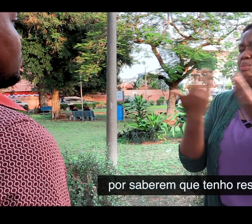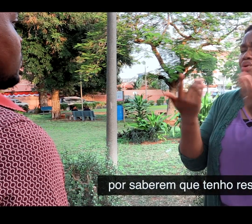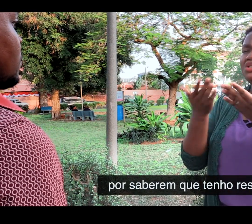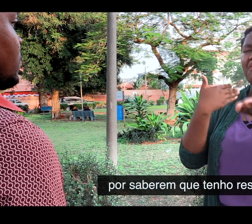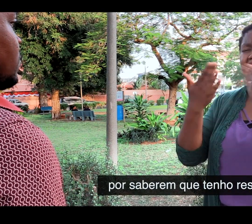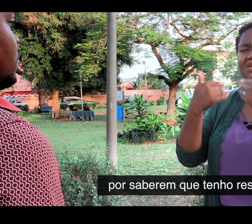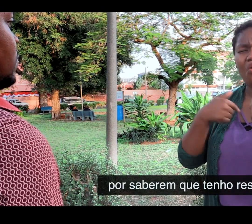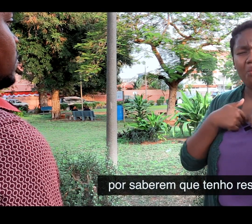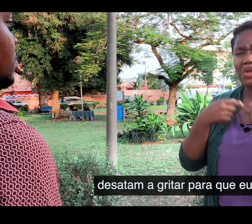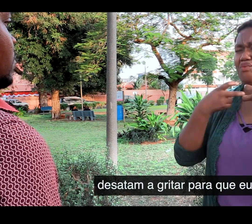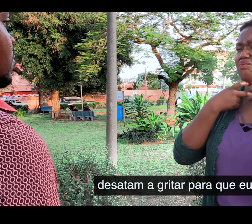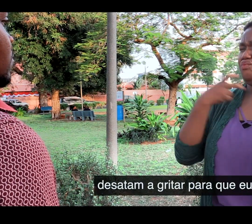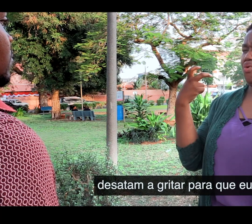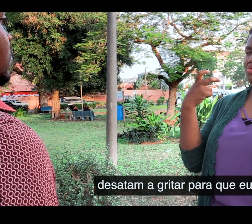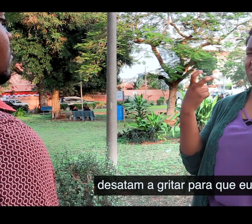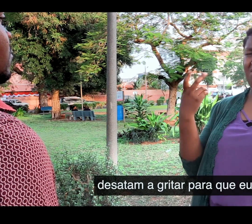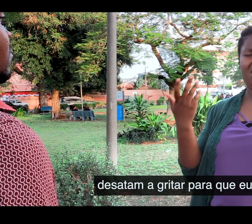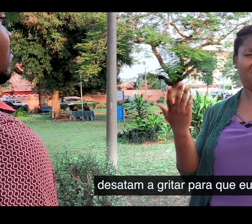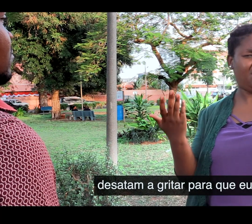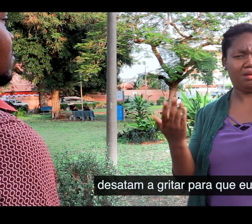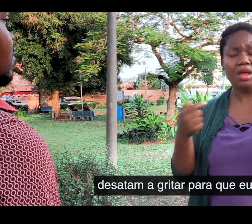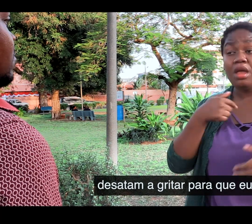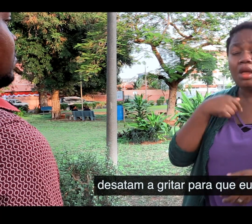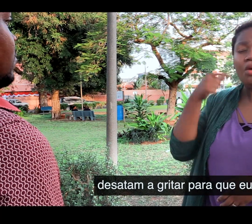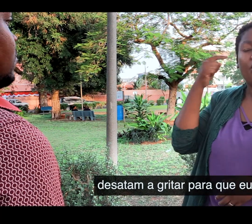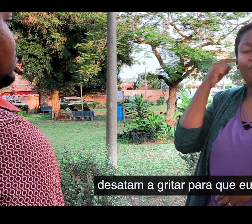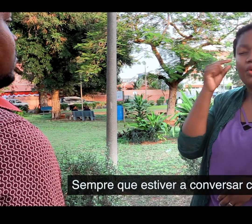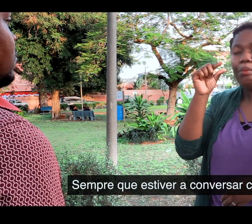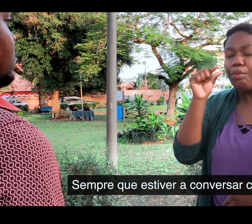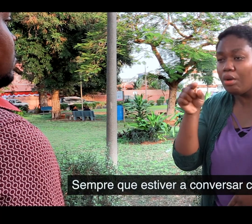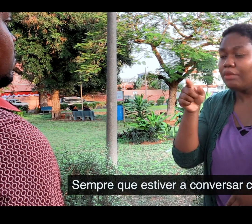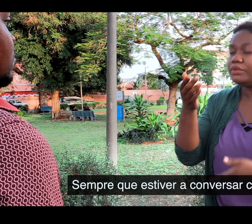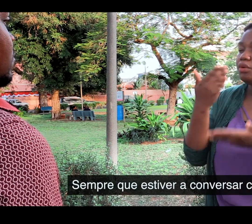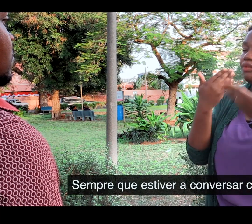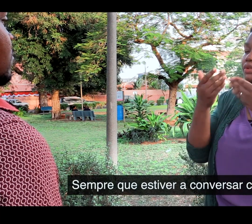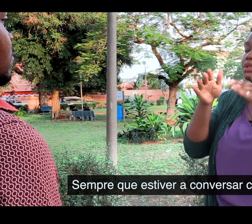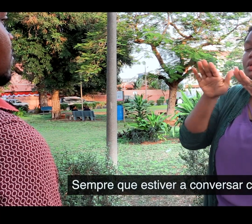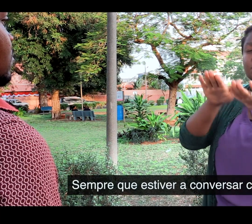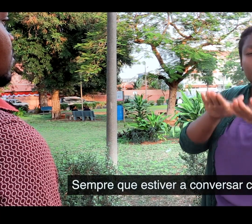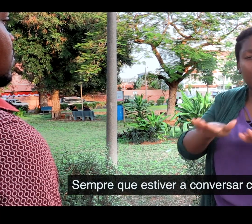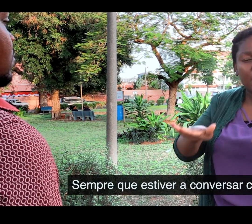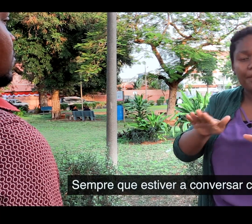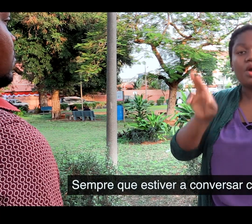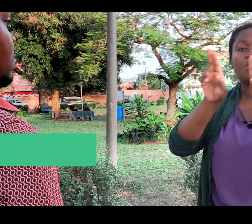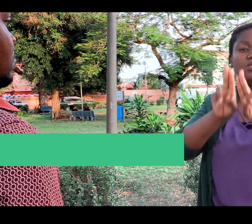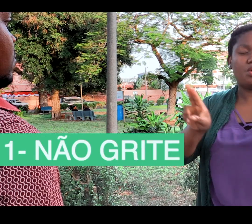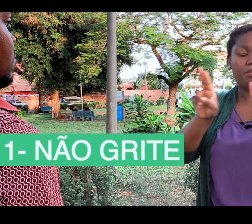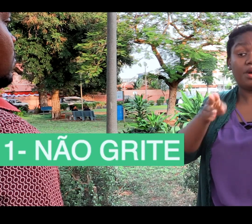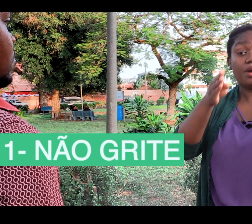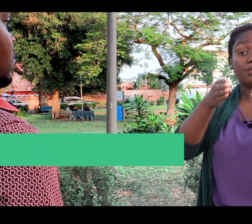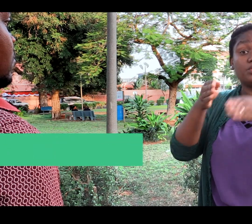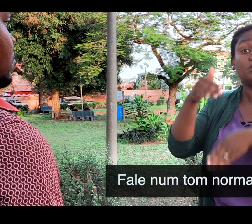tenho restos de audição, desatam a gritar para que eu lhes possa ouvir. Sempre que estiveres a conversar com uma pessoa surda,